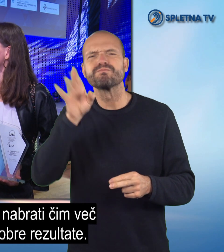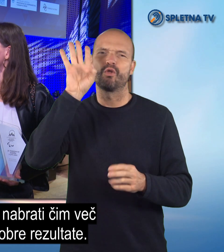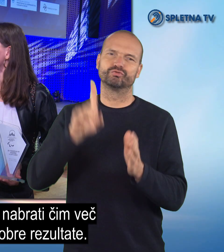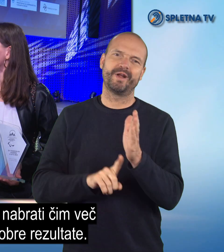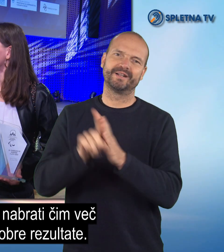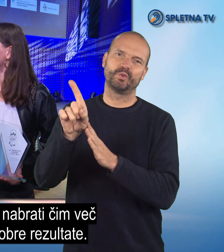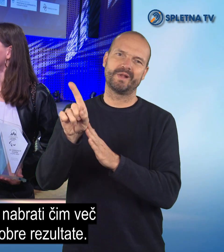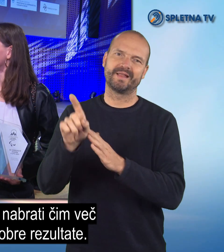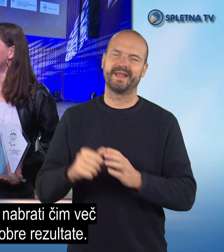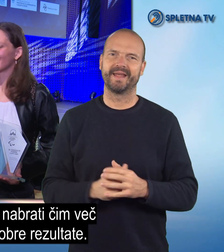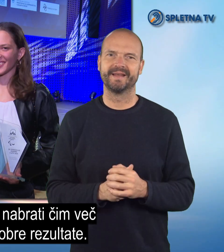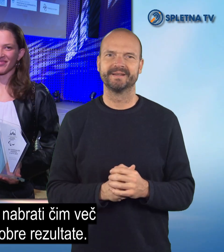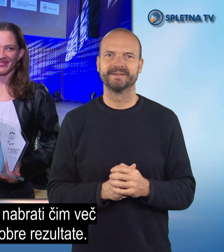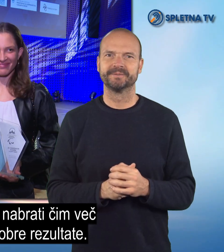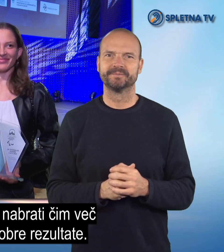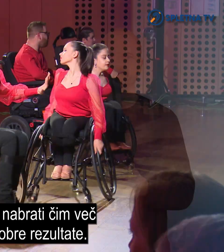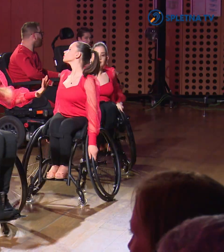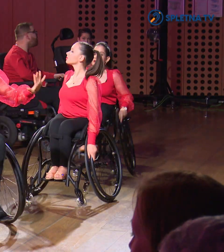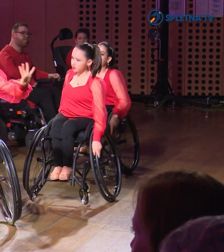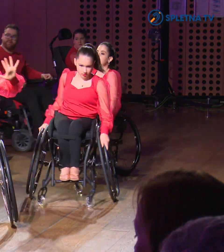čim boljše rezultate.